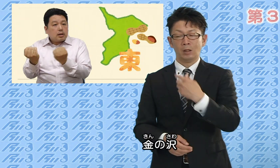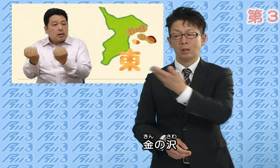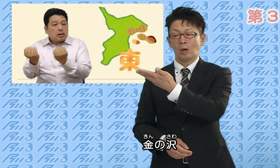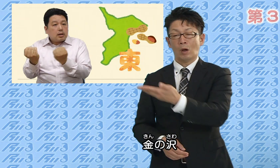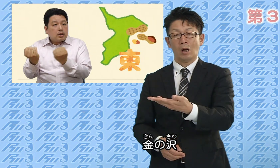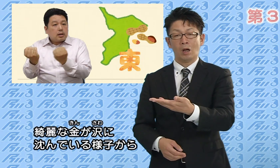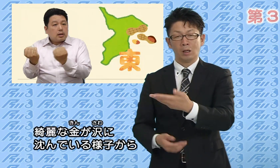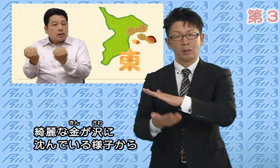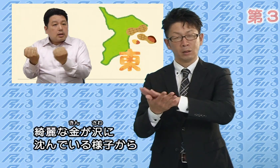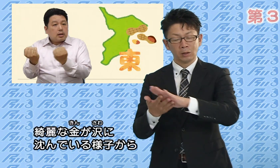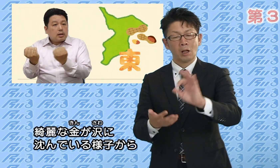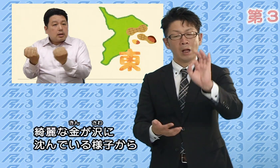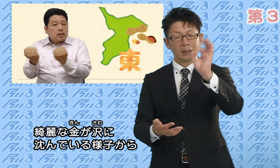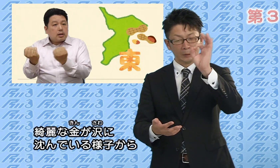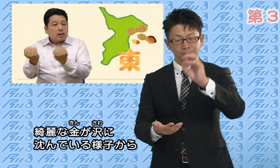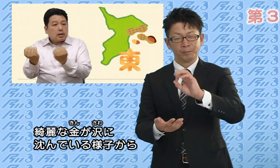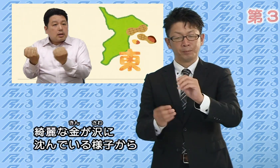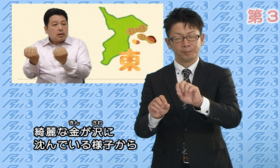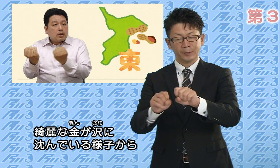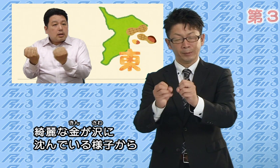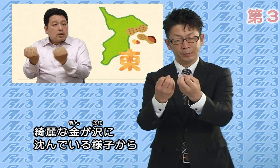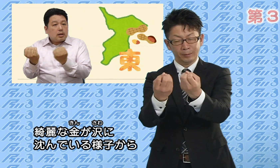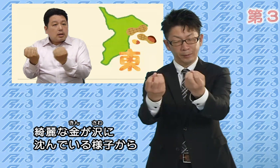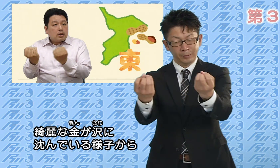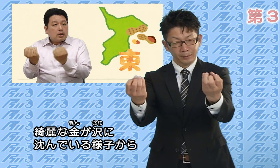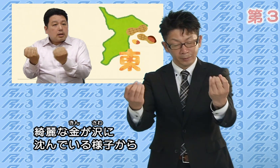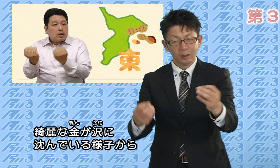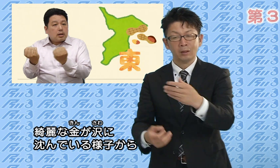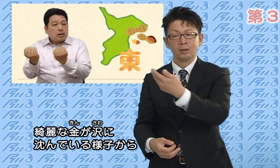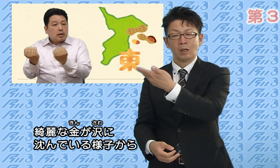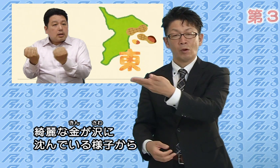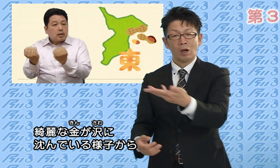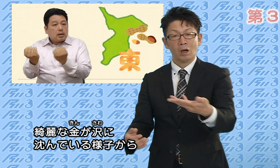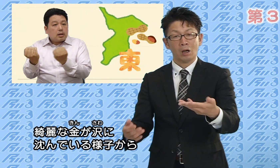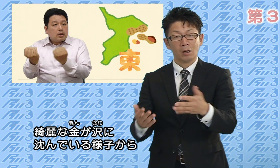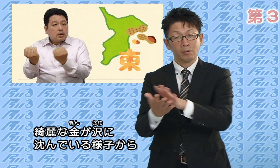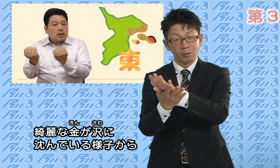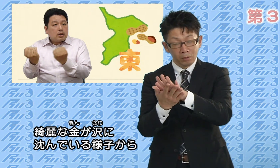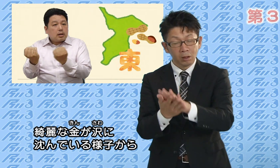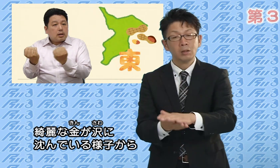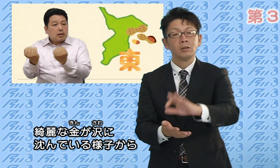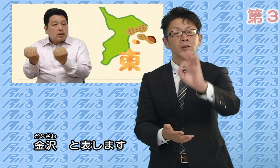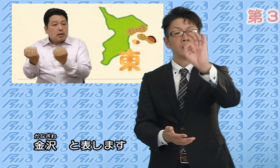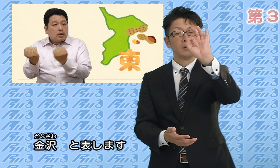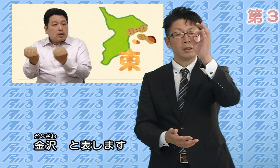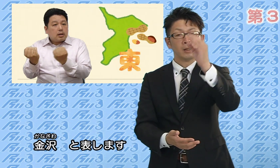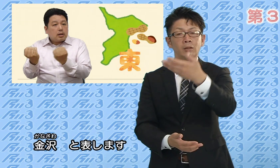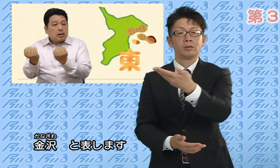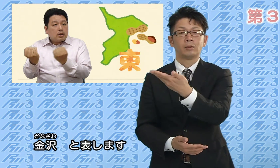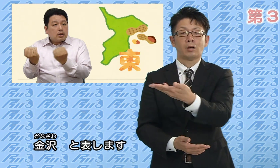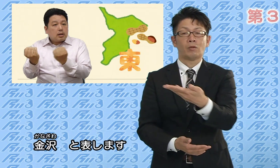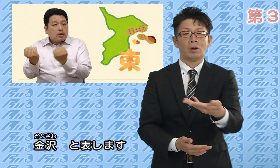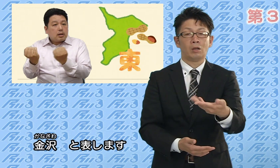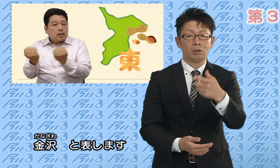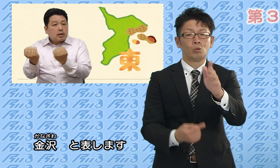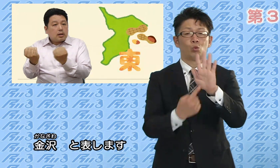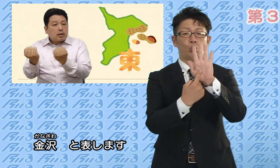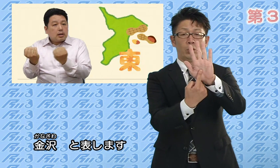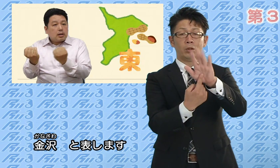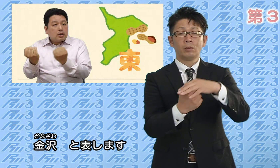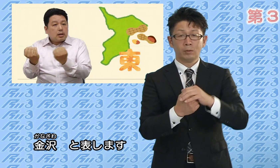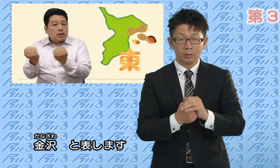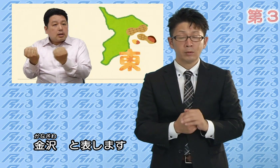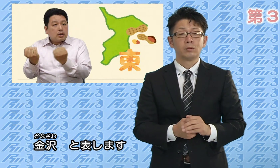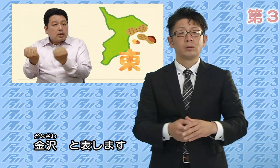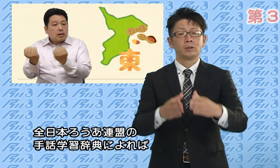金の沢、きれいな金が沢に沈んでいる様子から金沢